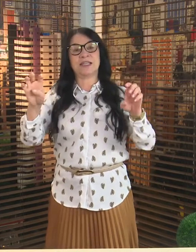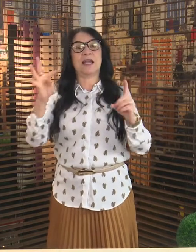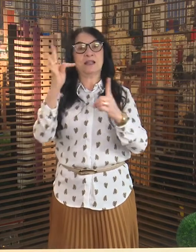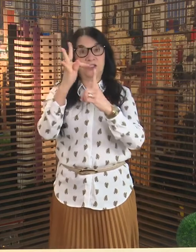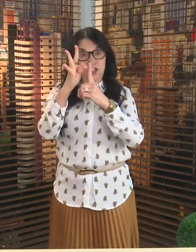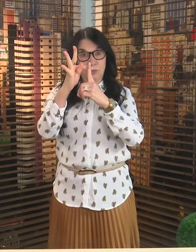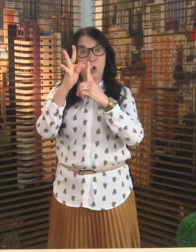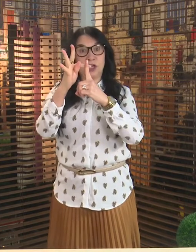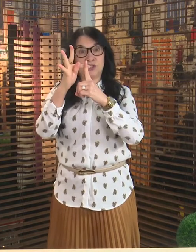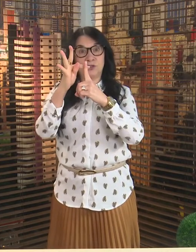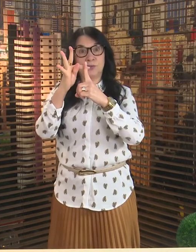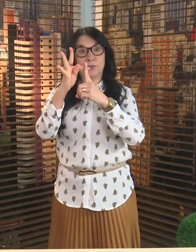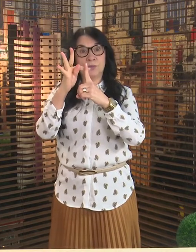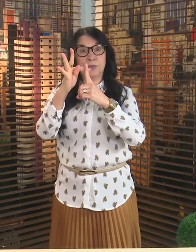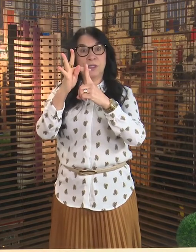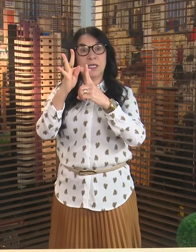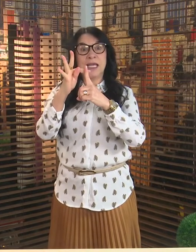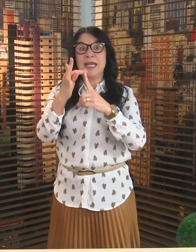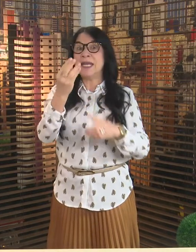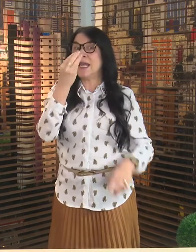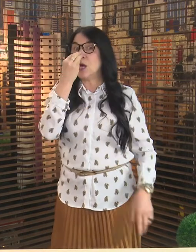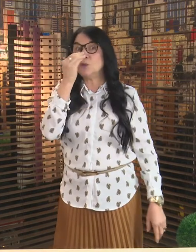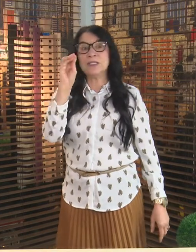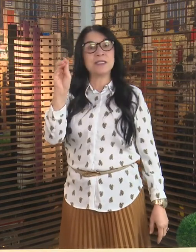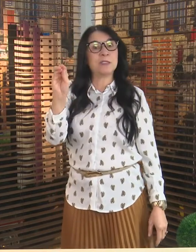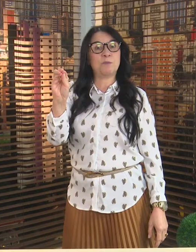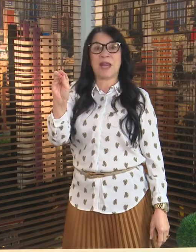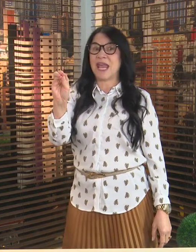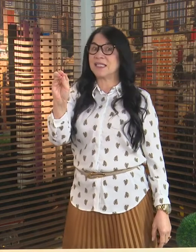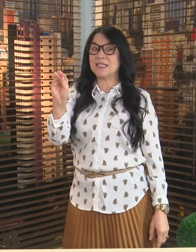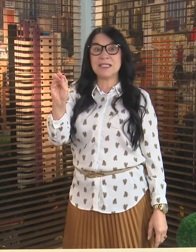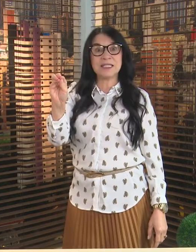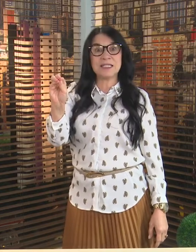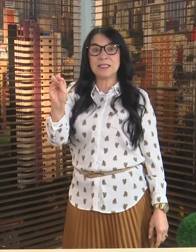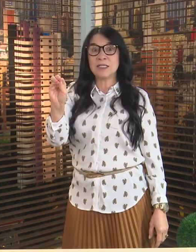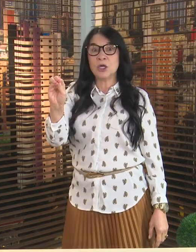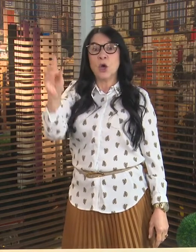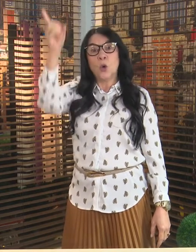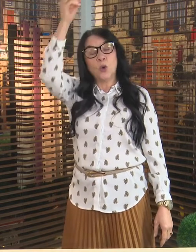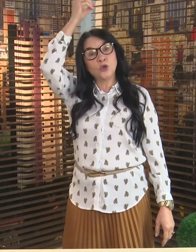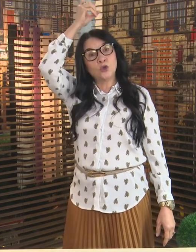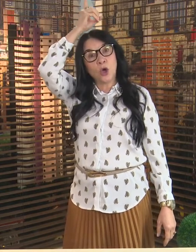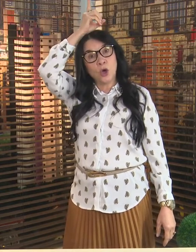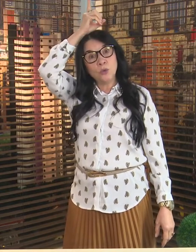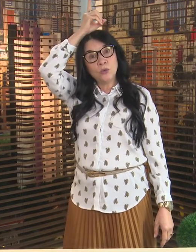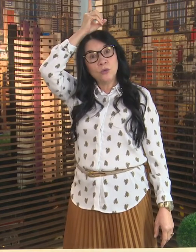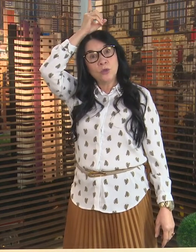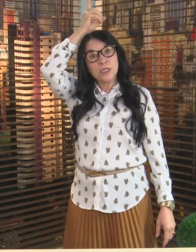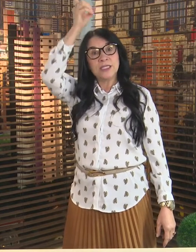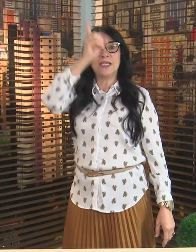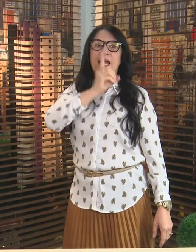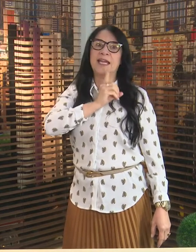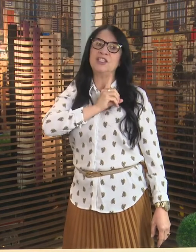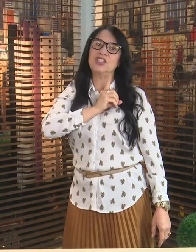evangelista Timóteo: não desprezes o dom que há em